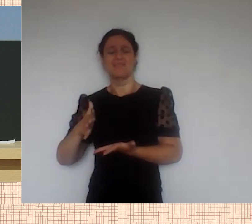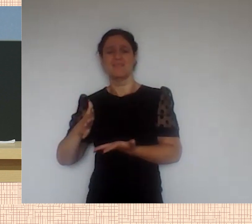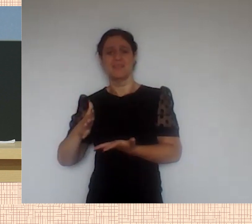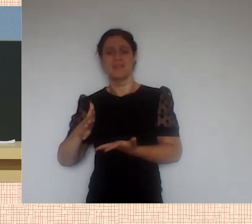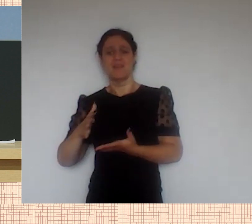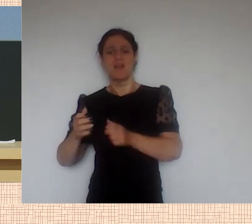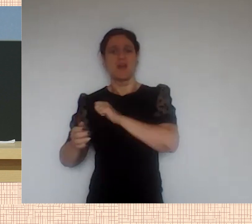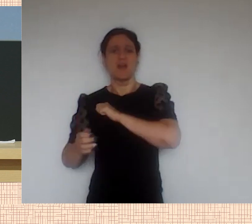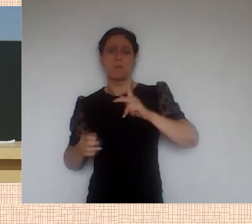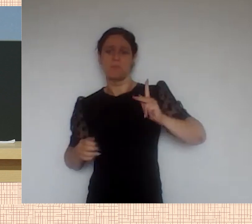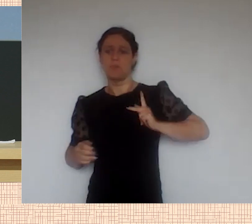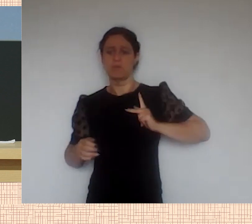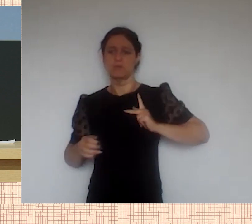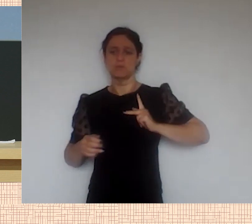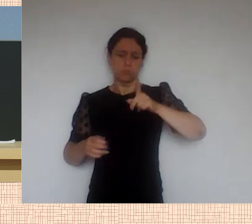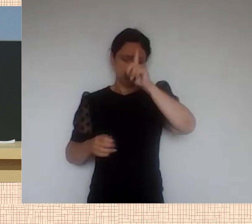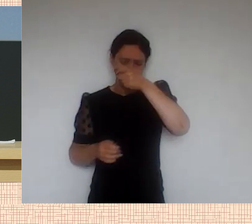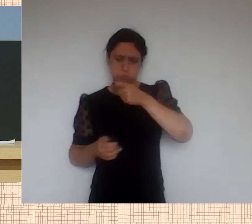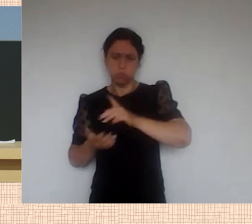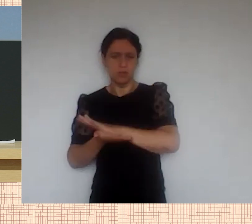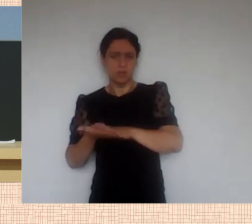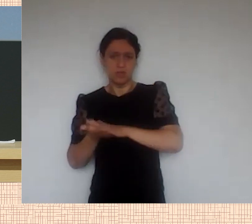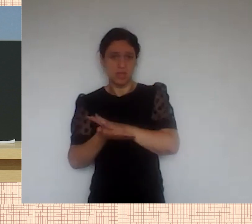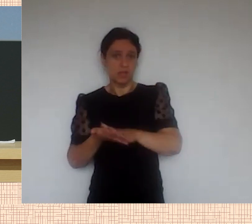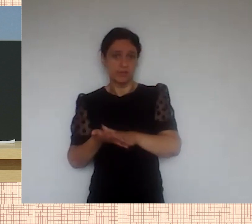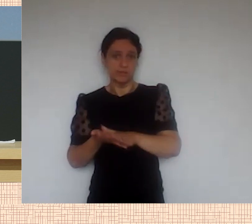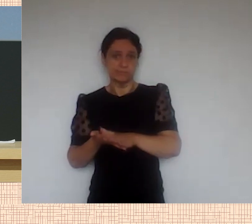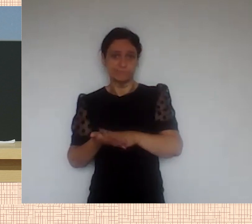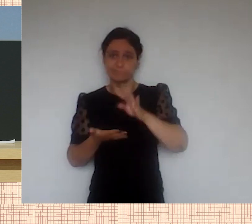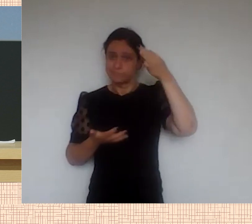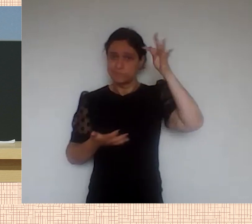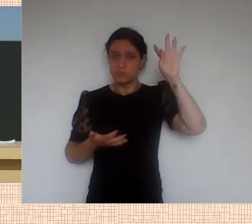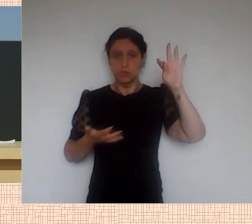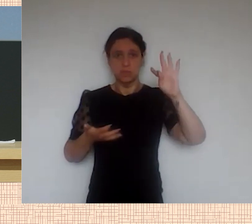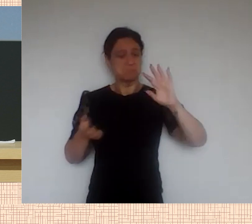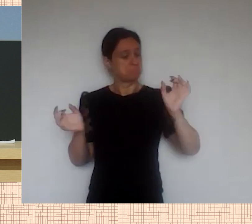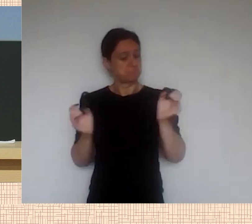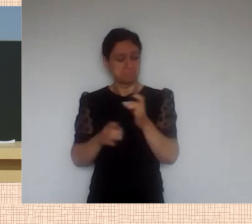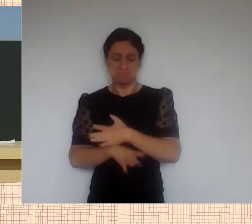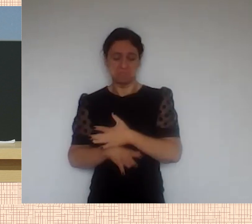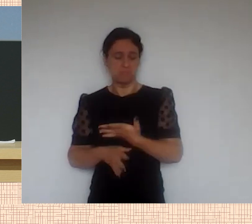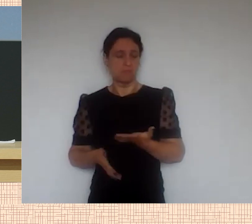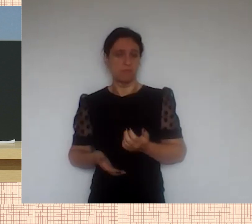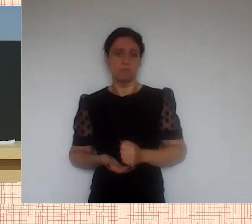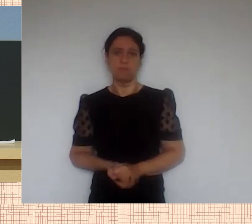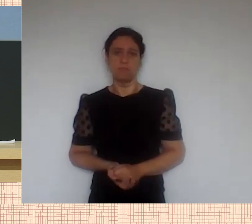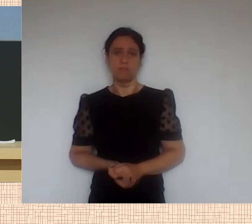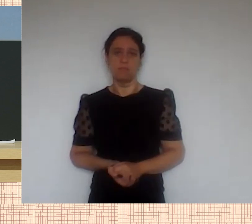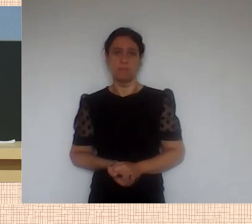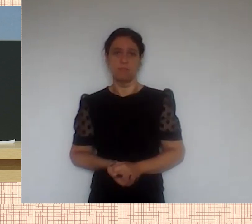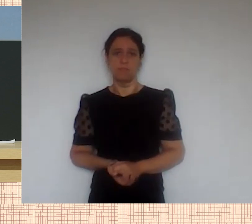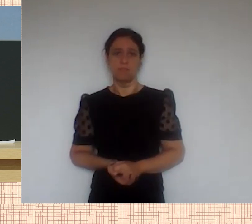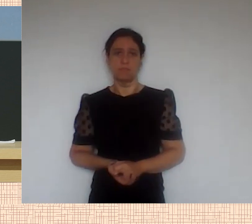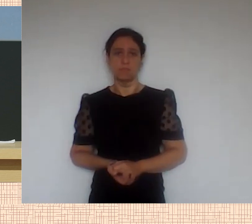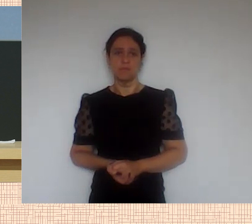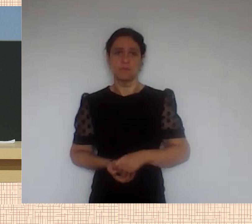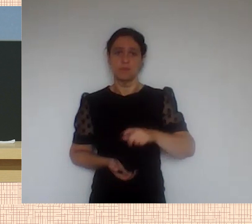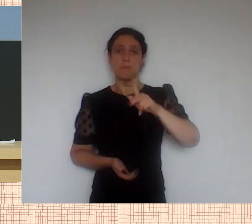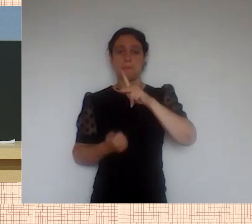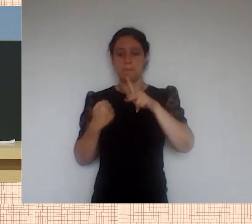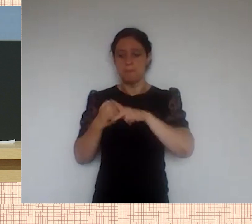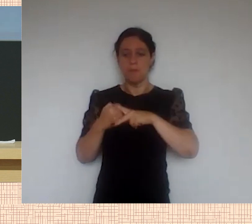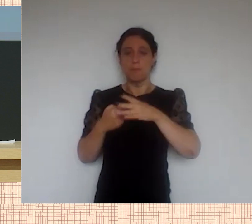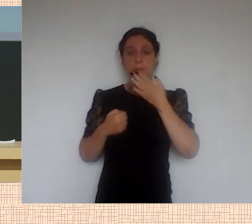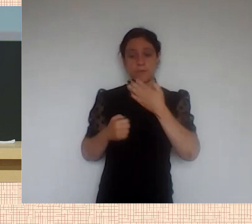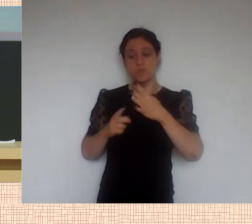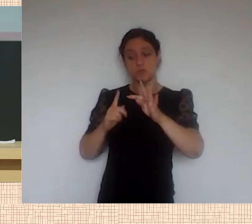Paulo, ele mandou Timóteo, interferir, que nem se ocupem com fábulas e genealogias sem